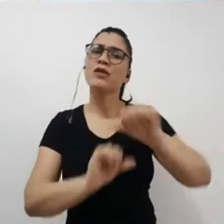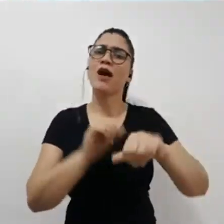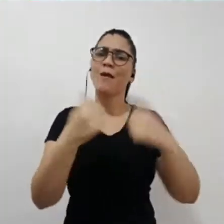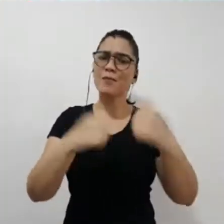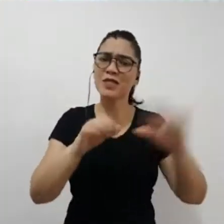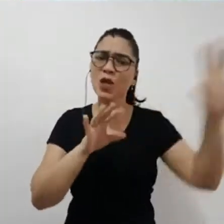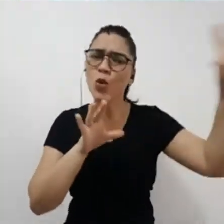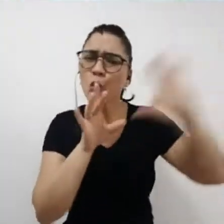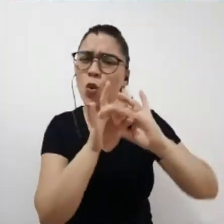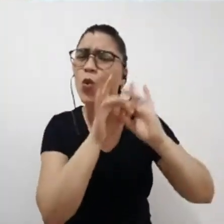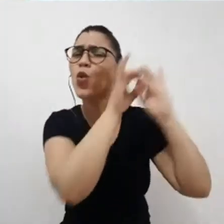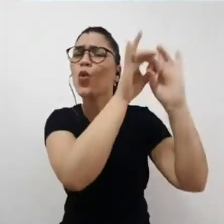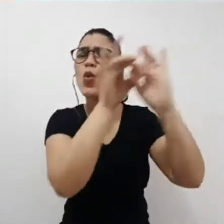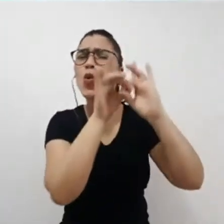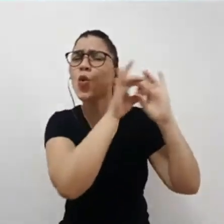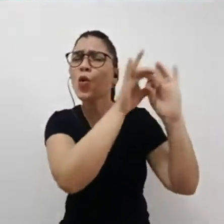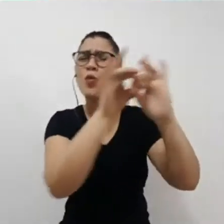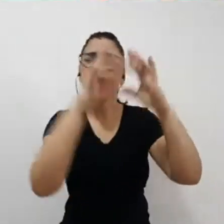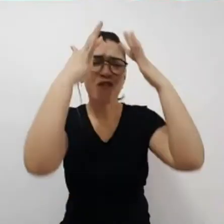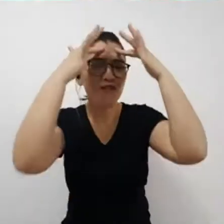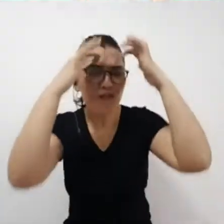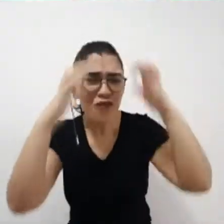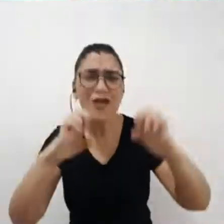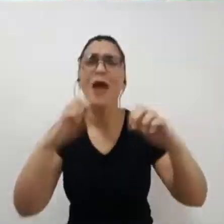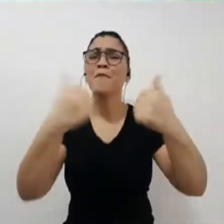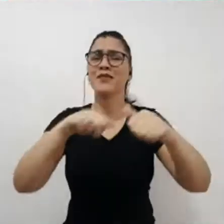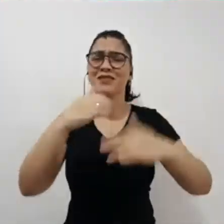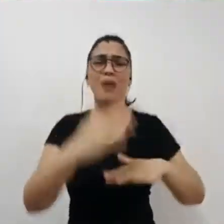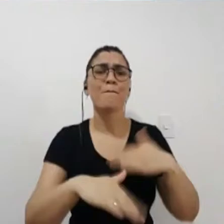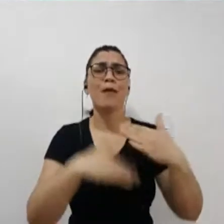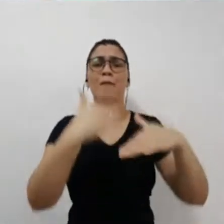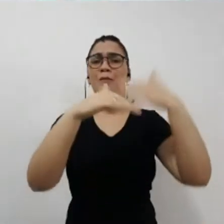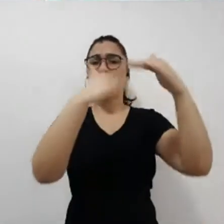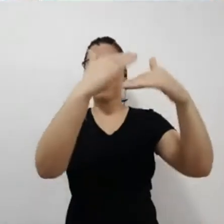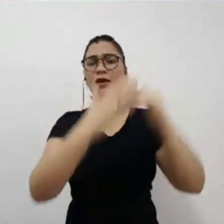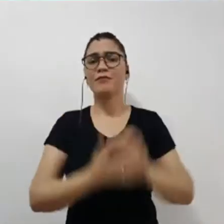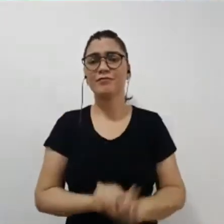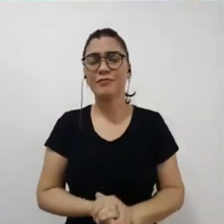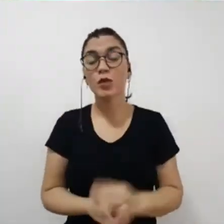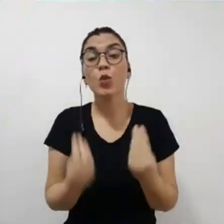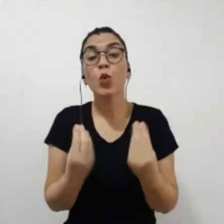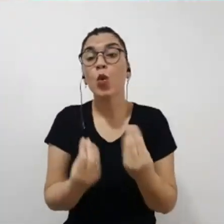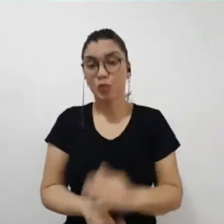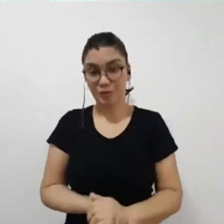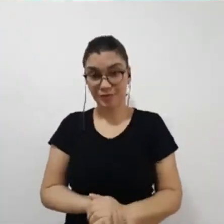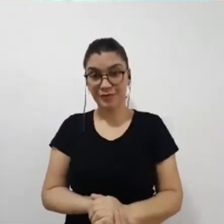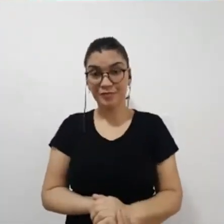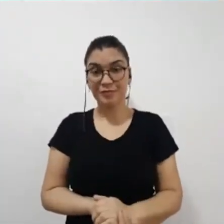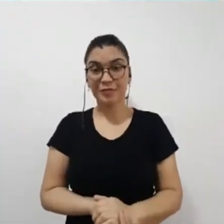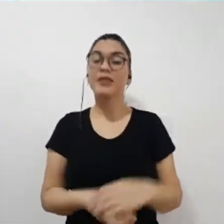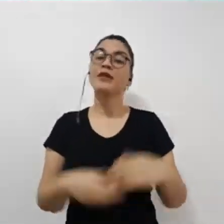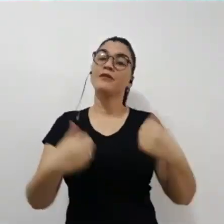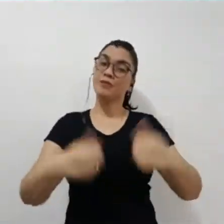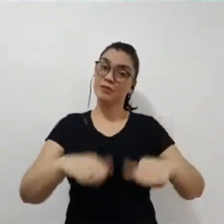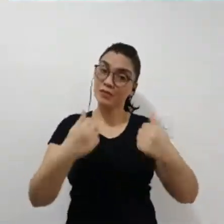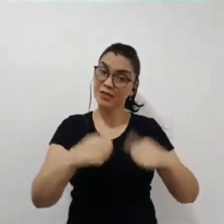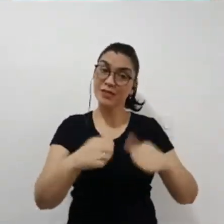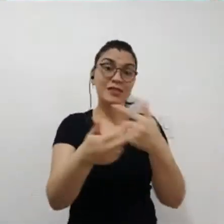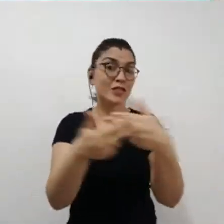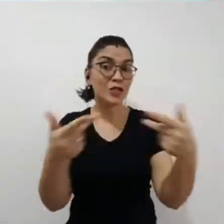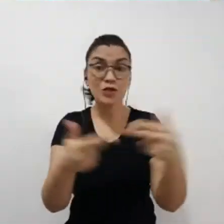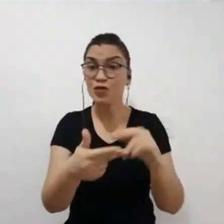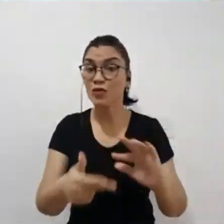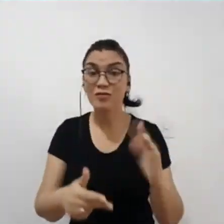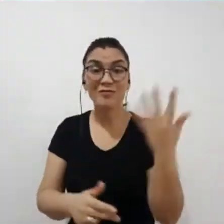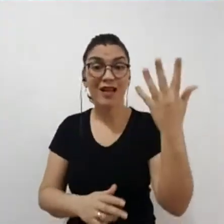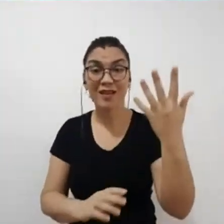ser edificada. E isso se dá por meio de todas as coisas que